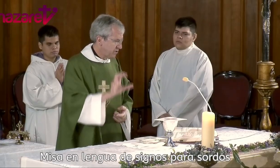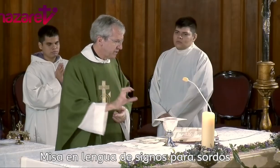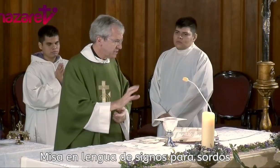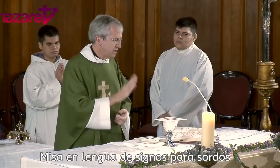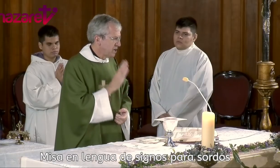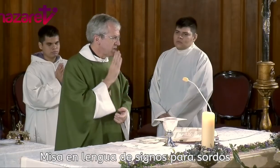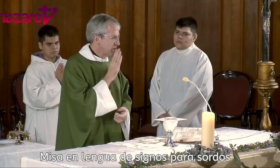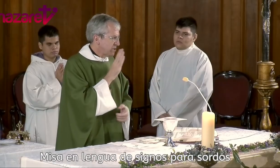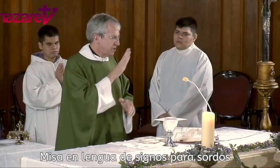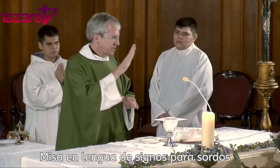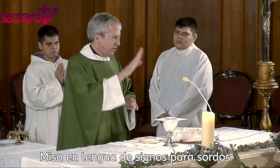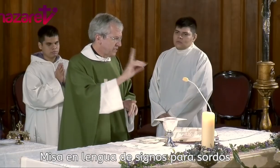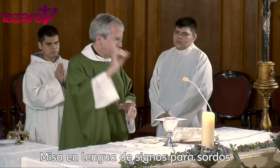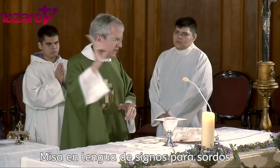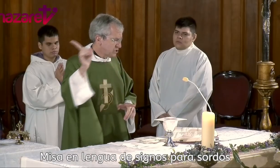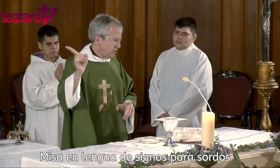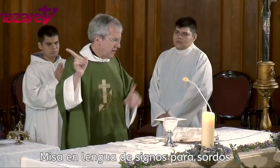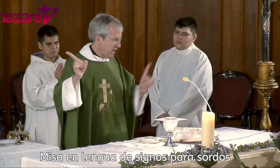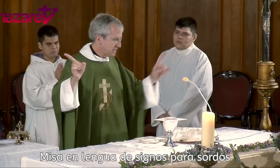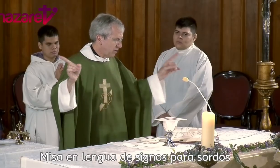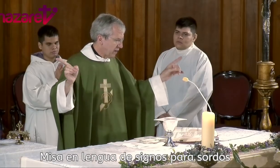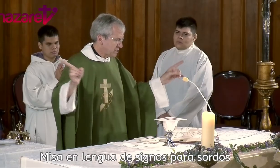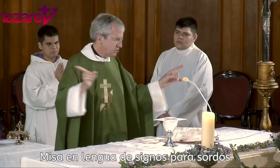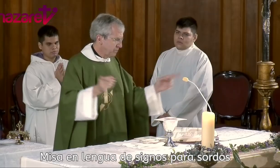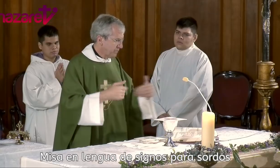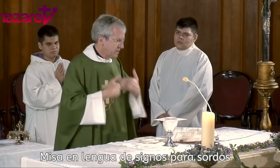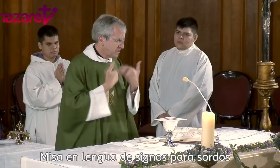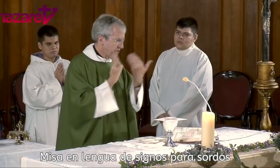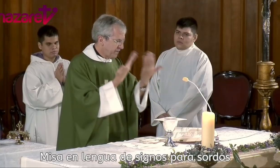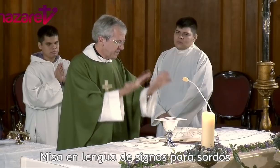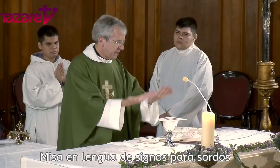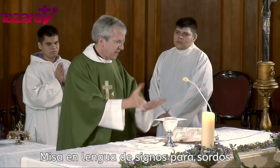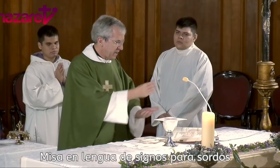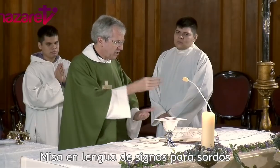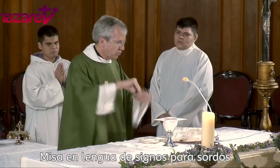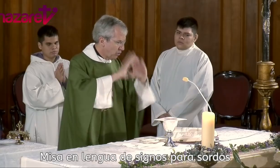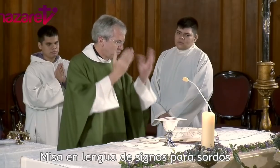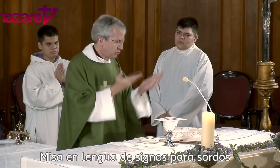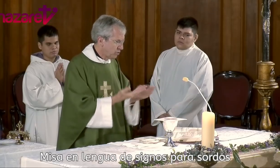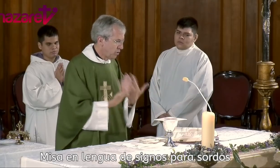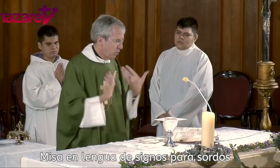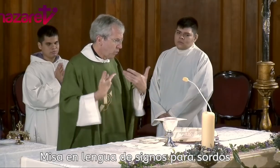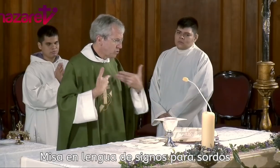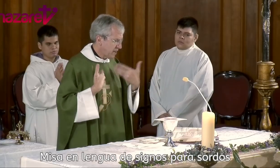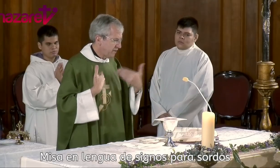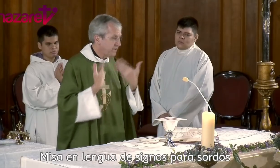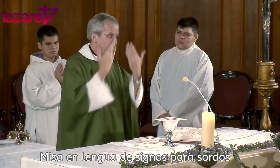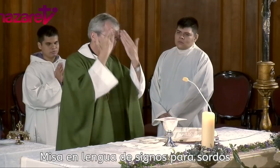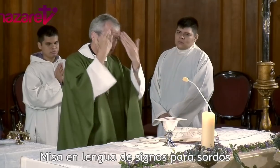naciones. Desde donde sale el sol hasta el ocaso, se ofrezca en todo el mundo un sacrificio a